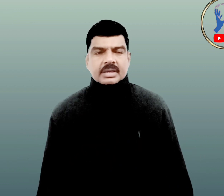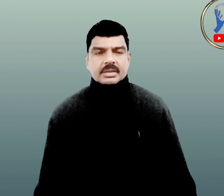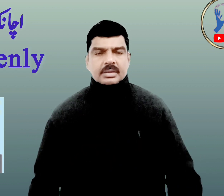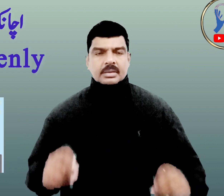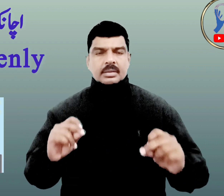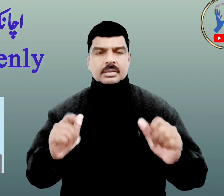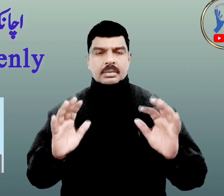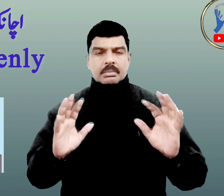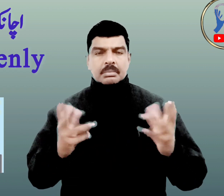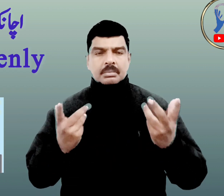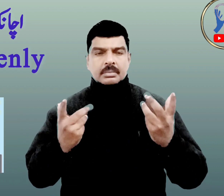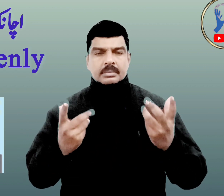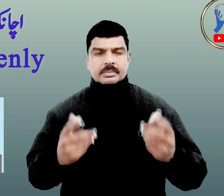अचानक